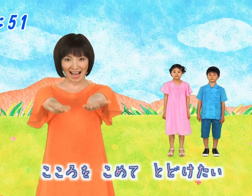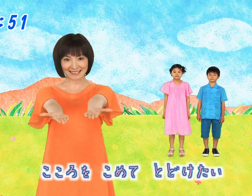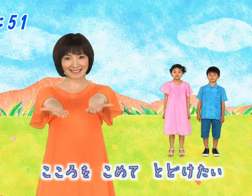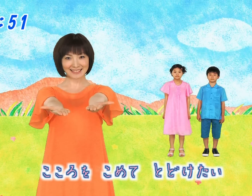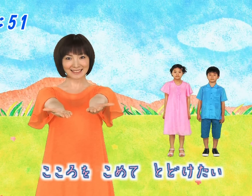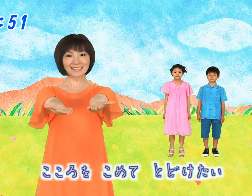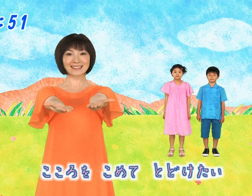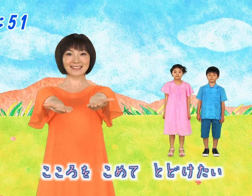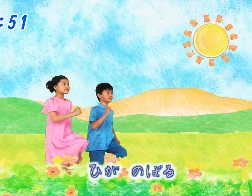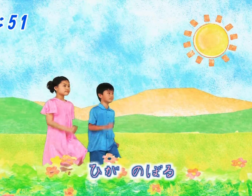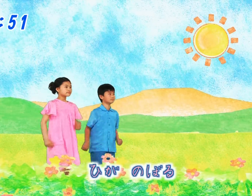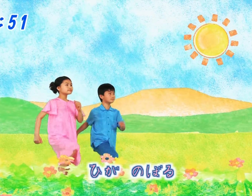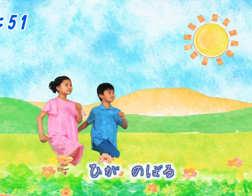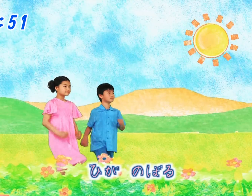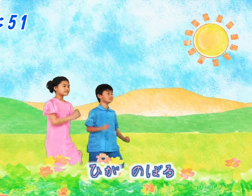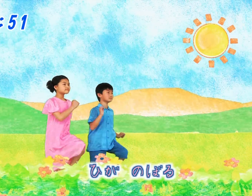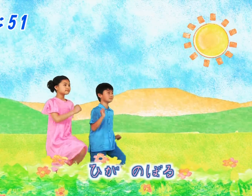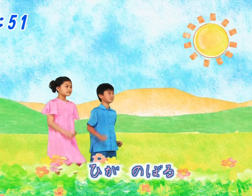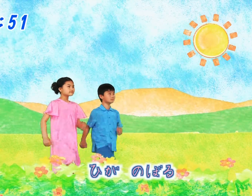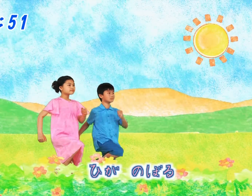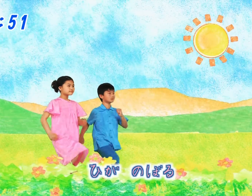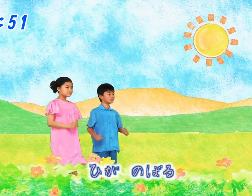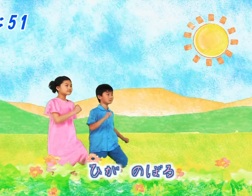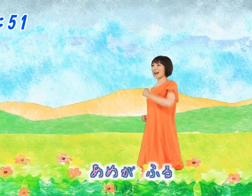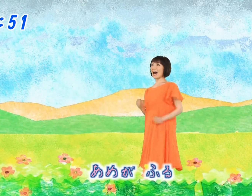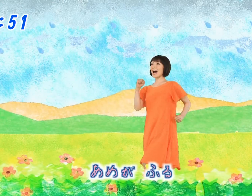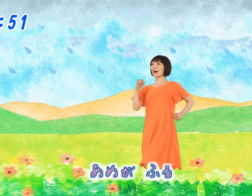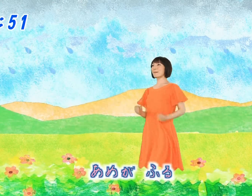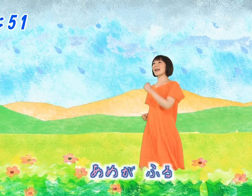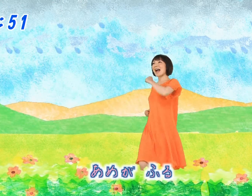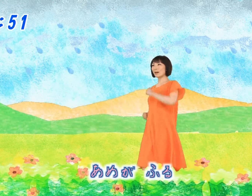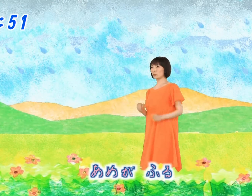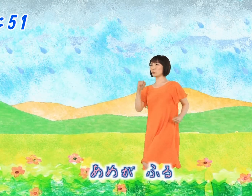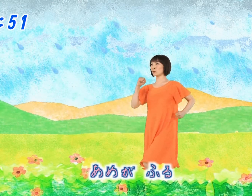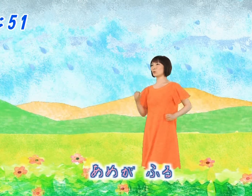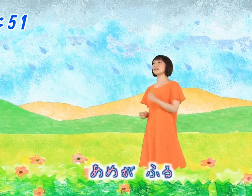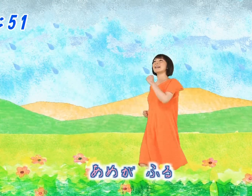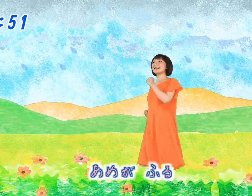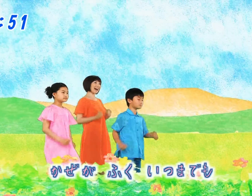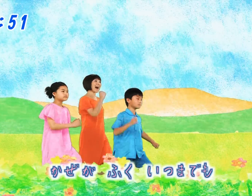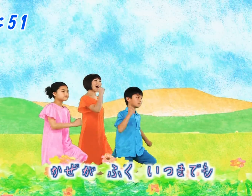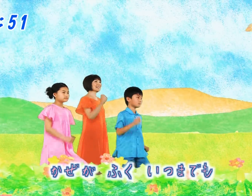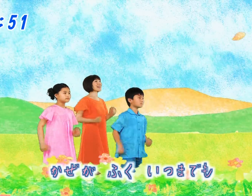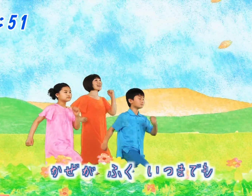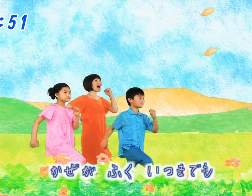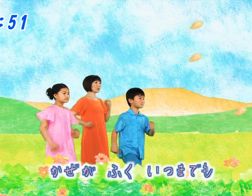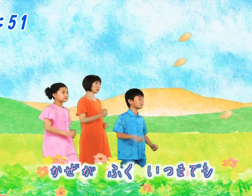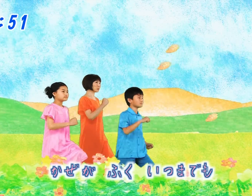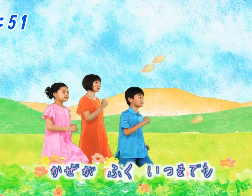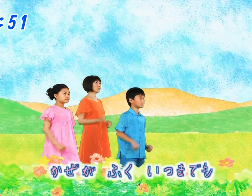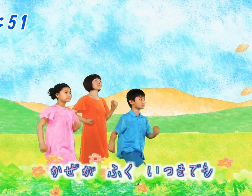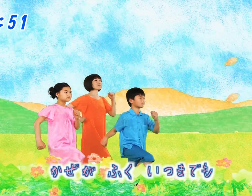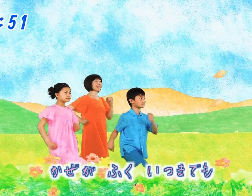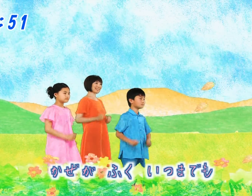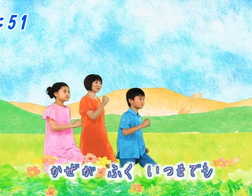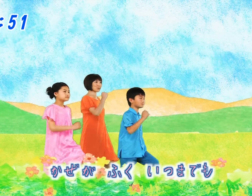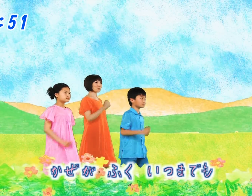たい日が登る雨が降る風が吹くいつ